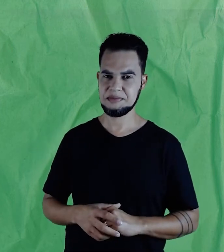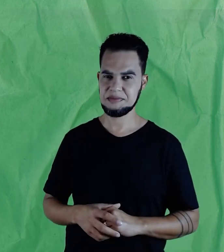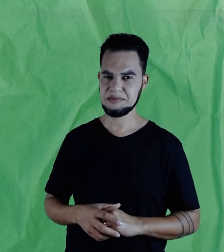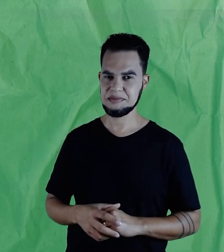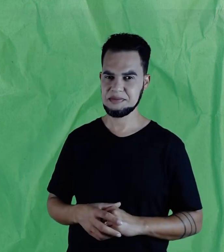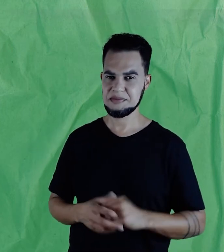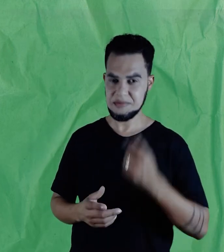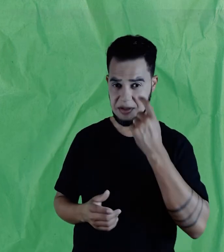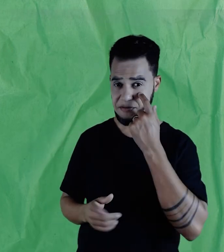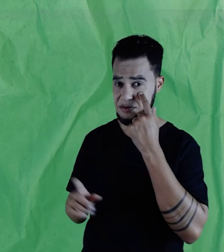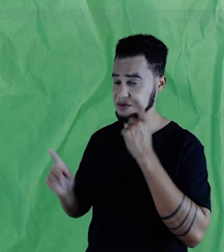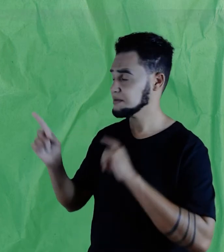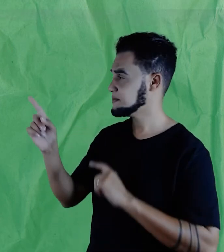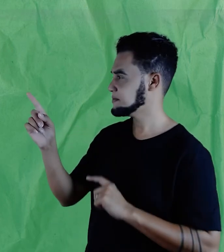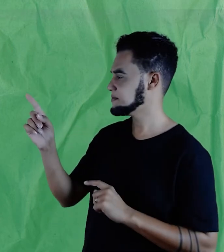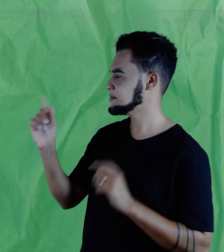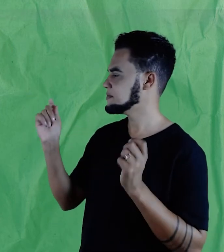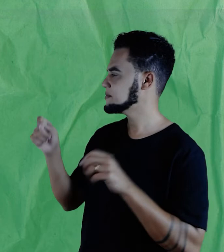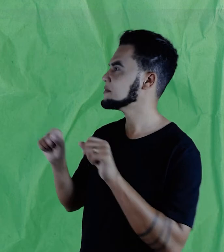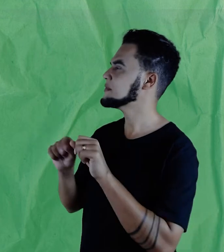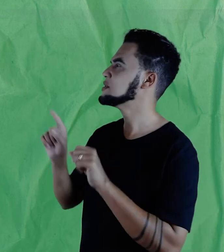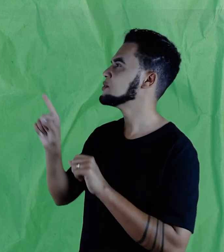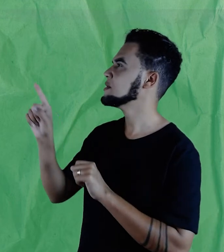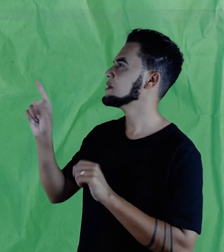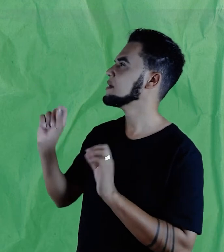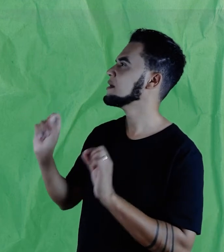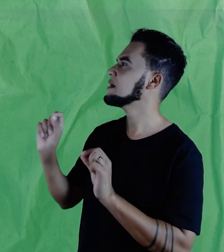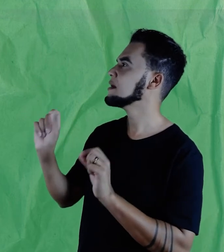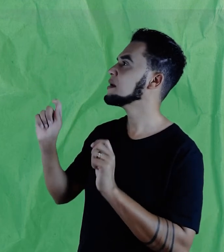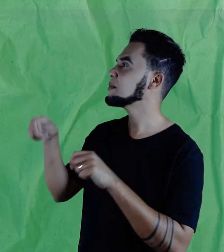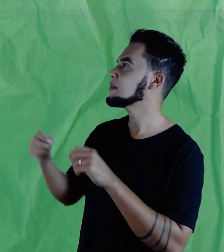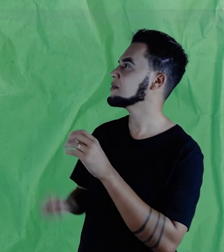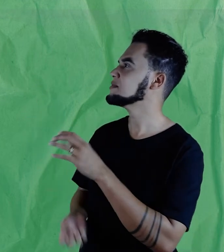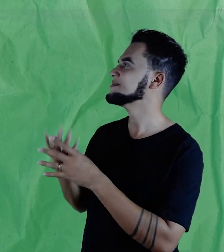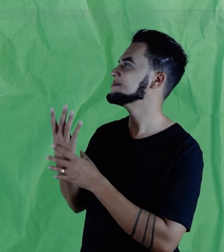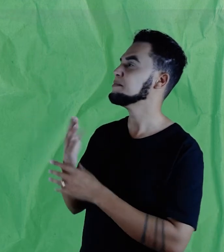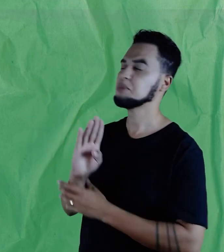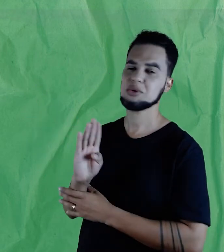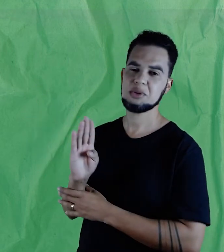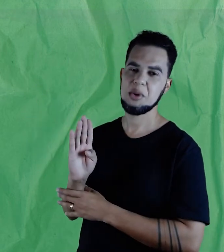E eu posso fazer o quê? Criar aqui um button,